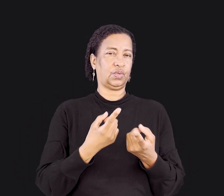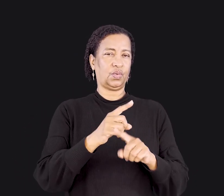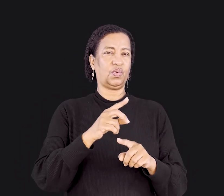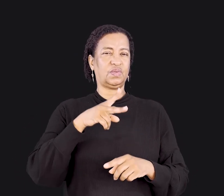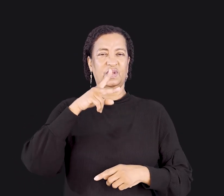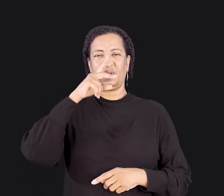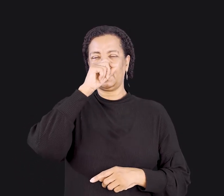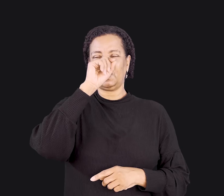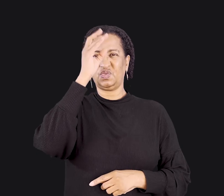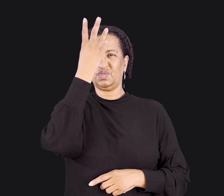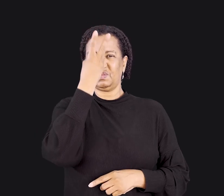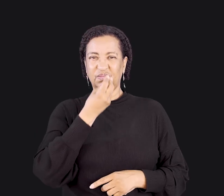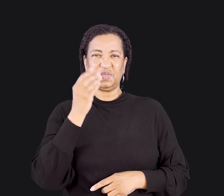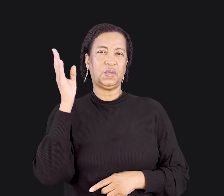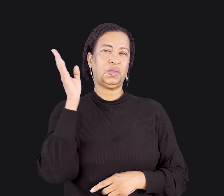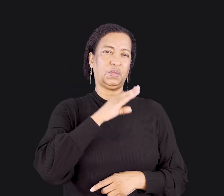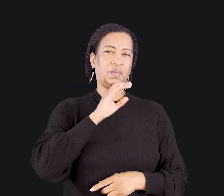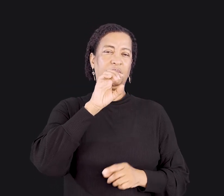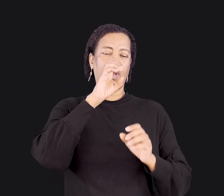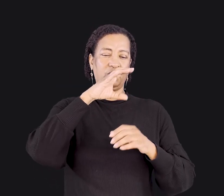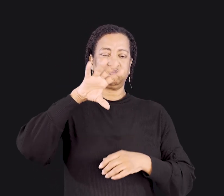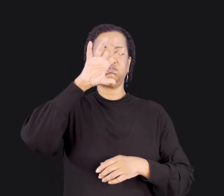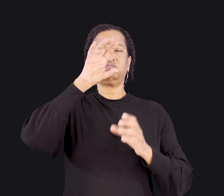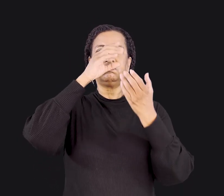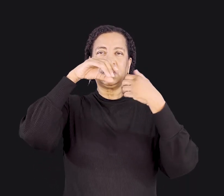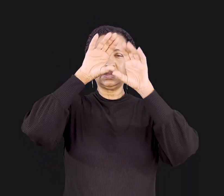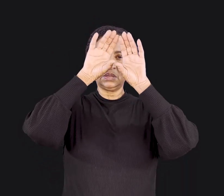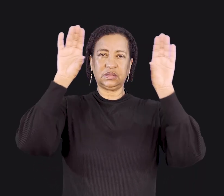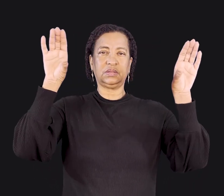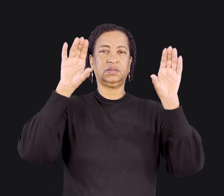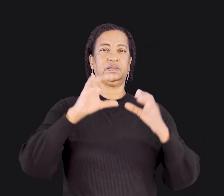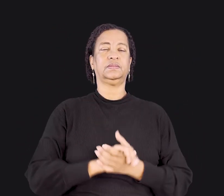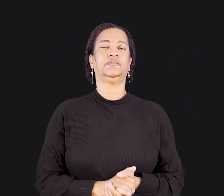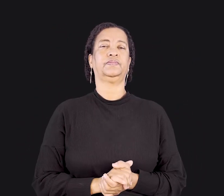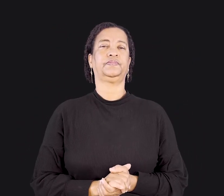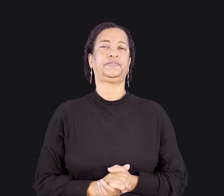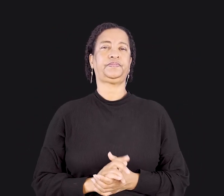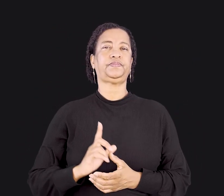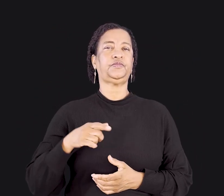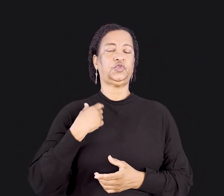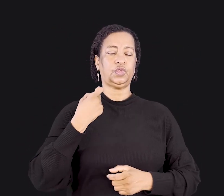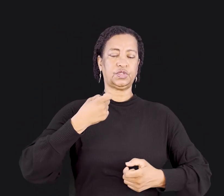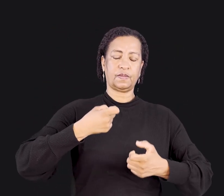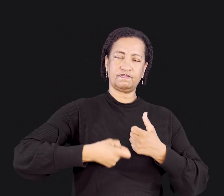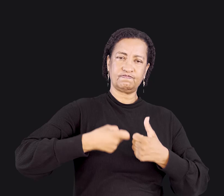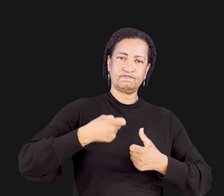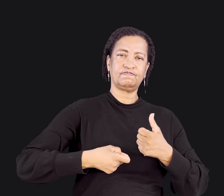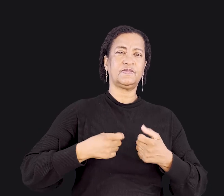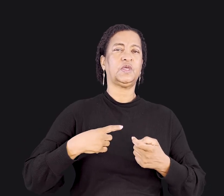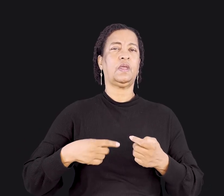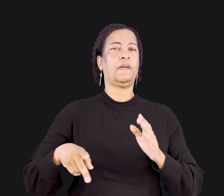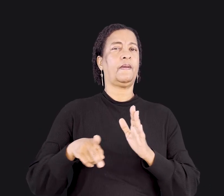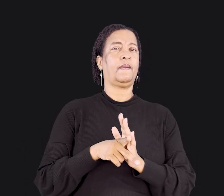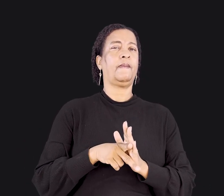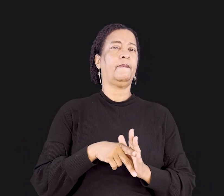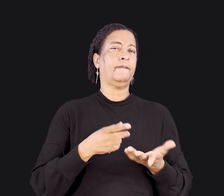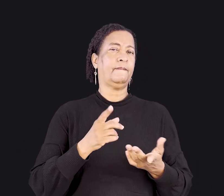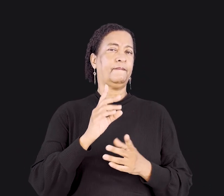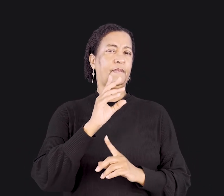forças espirituais do mal nas regiões celestiais. Nossa batalha é espiritual. O propósito